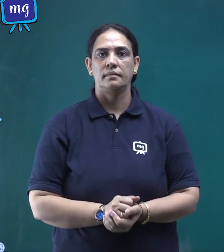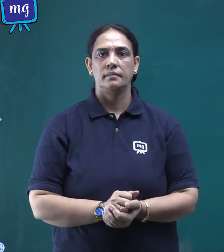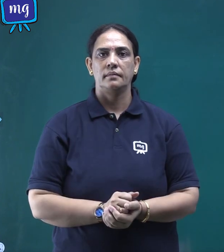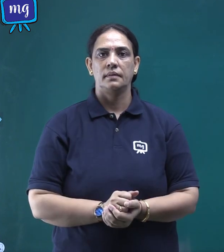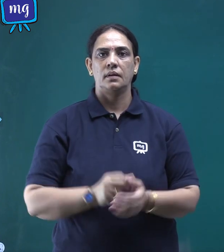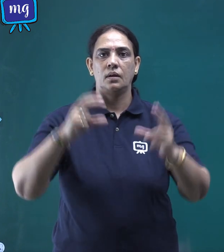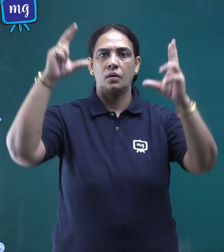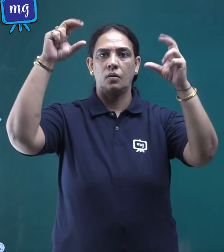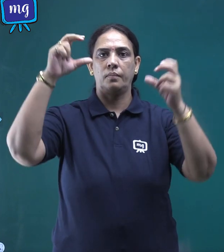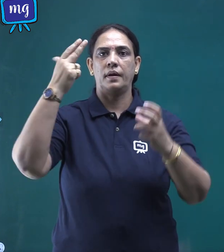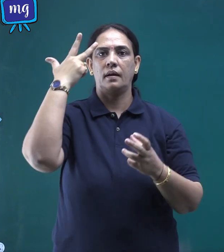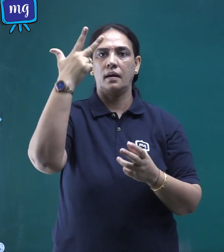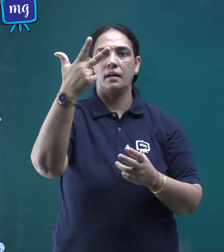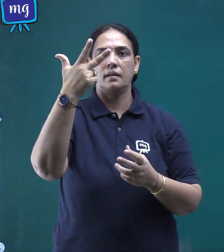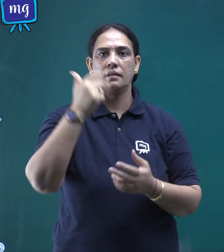प्रश्नावली 8